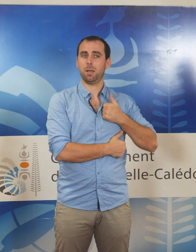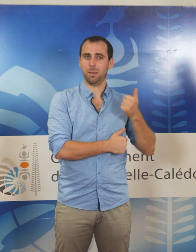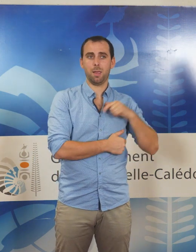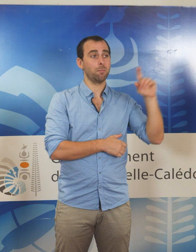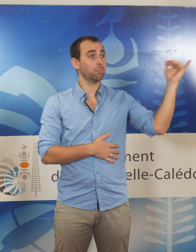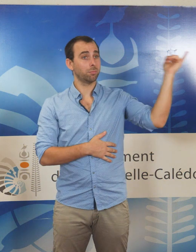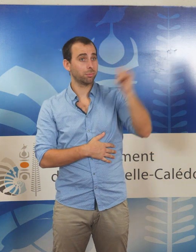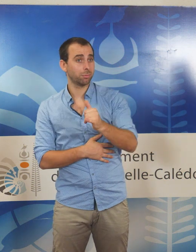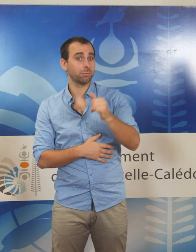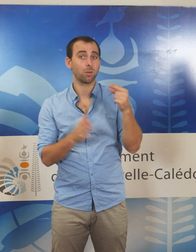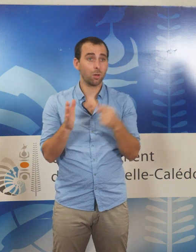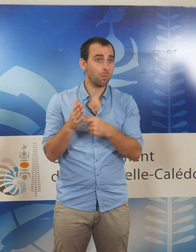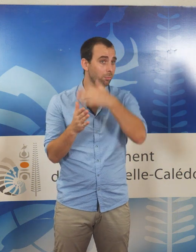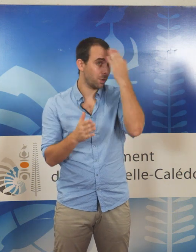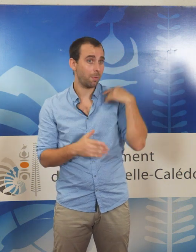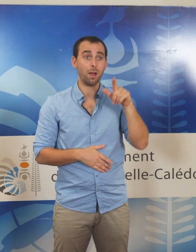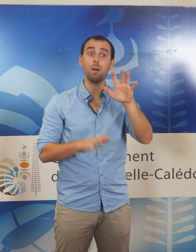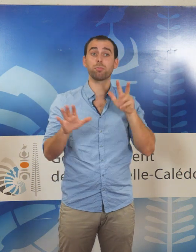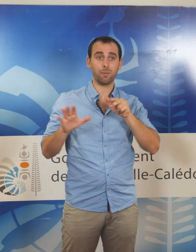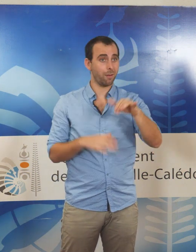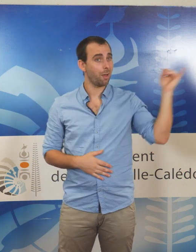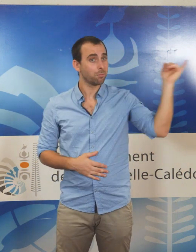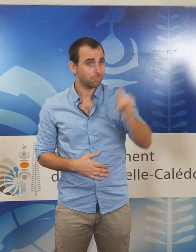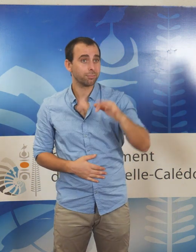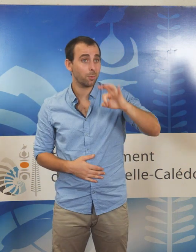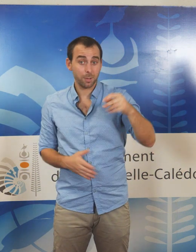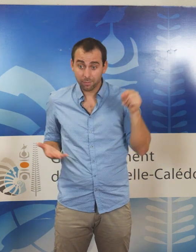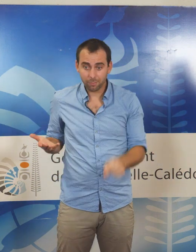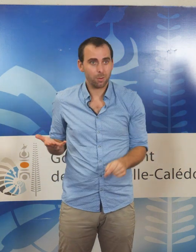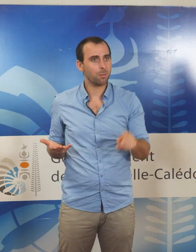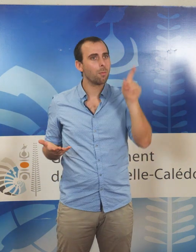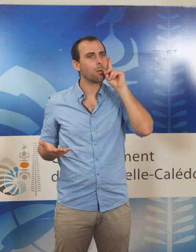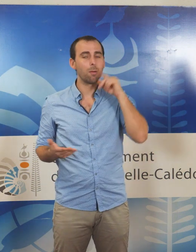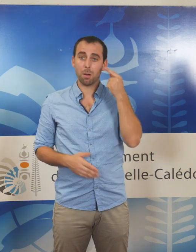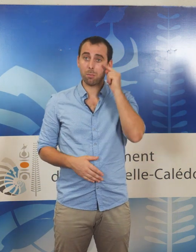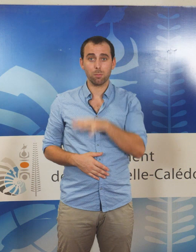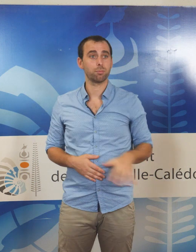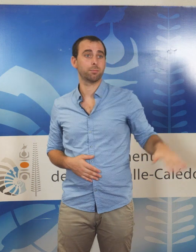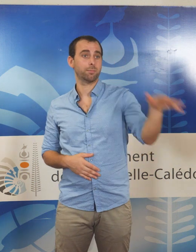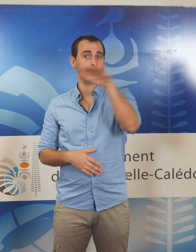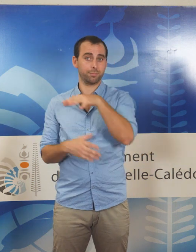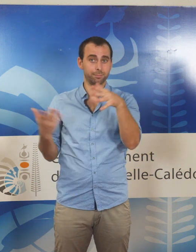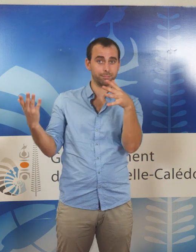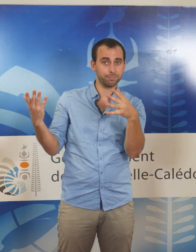faudra qu'il arrive. Par contre, il faudra qu'il arrive un moment. Je vous le dis très clairement, il faudra qu'il arrive un moment pour la sécurité de l'ensemble